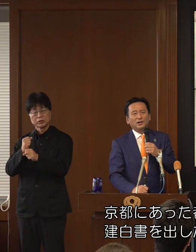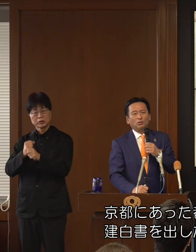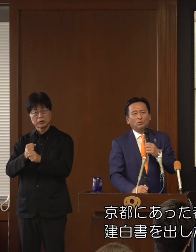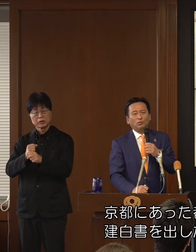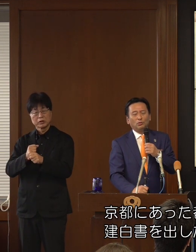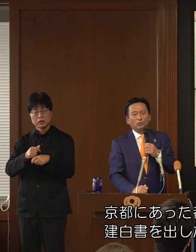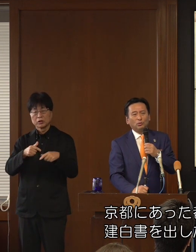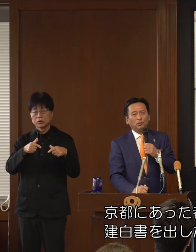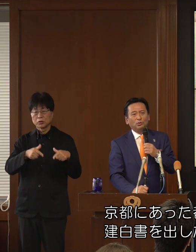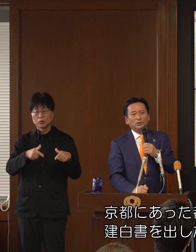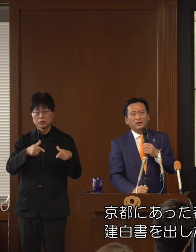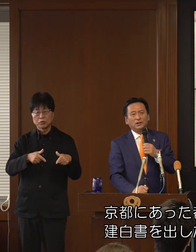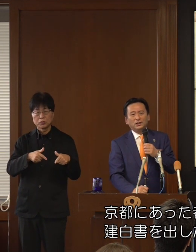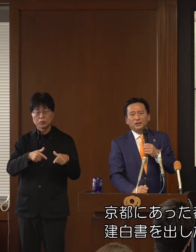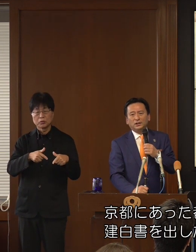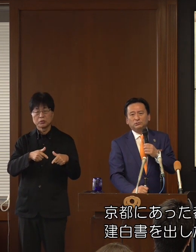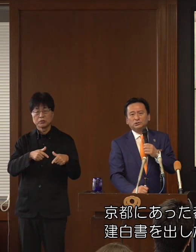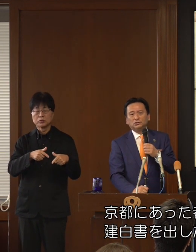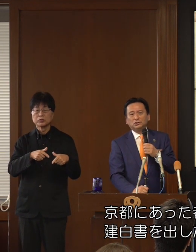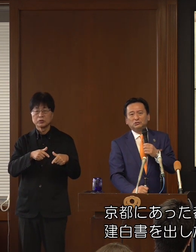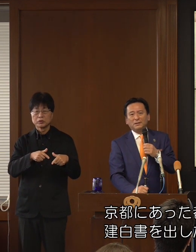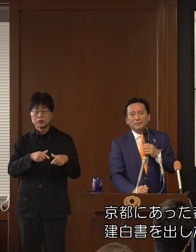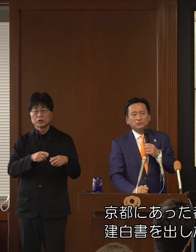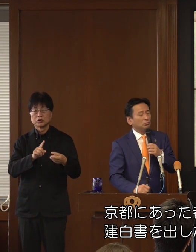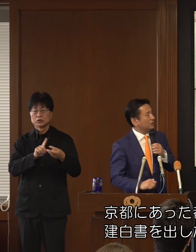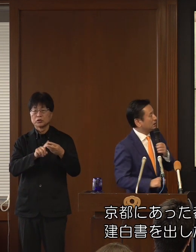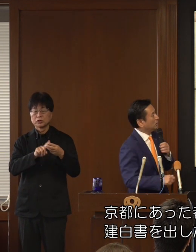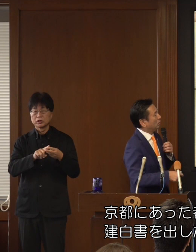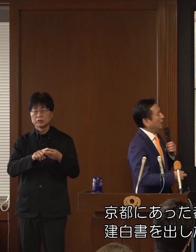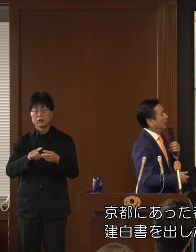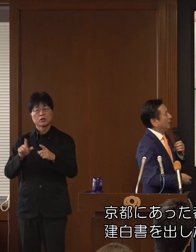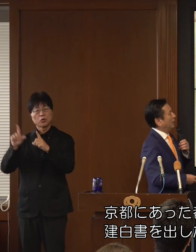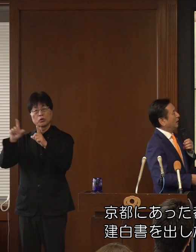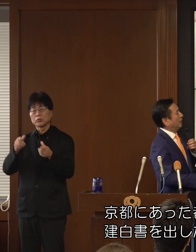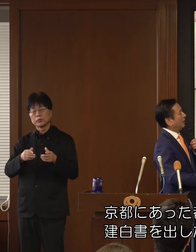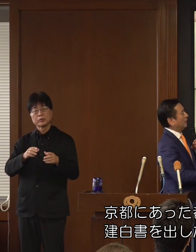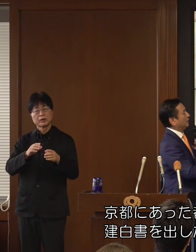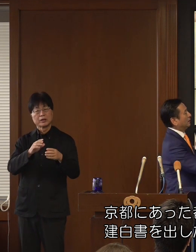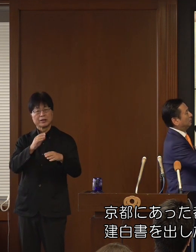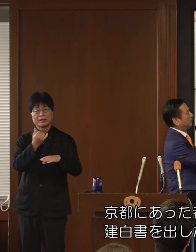京都にあった都を東京の方に移すという建白書を出したりとか、